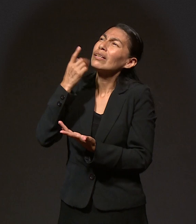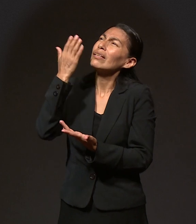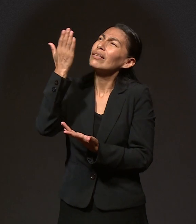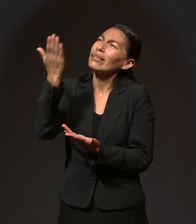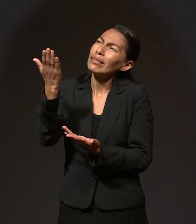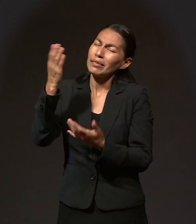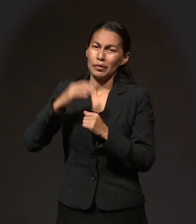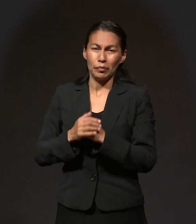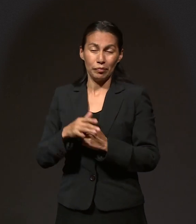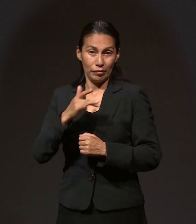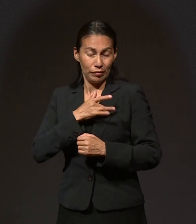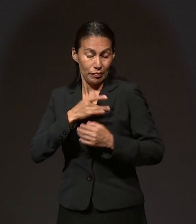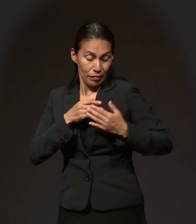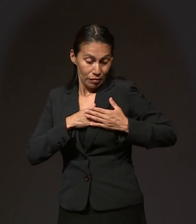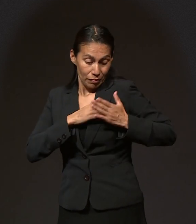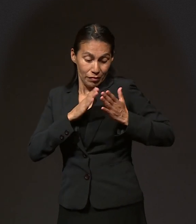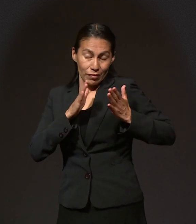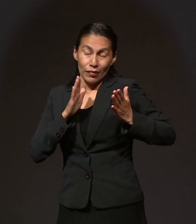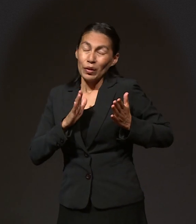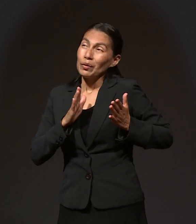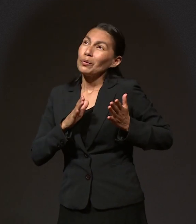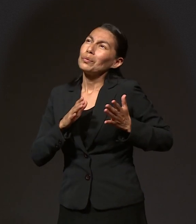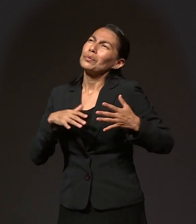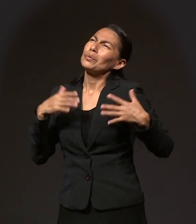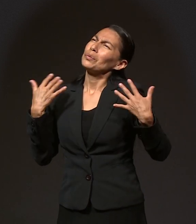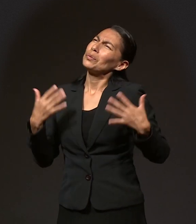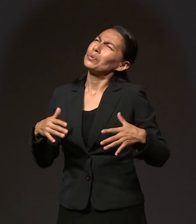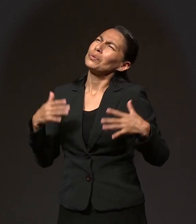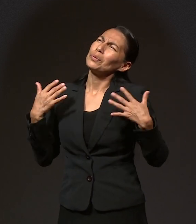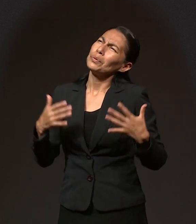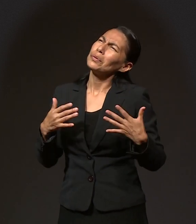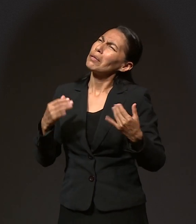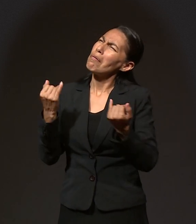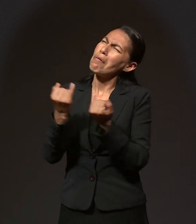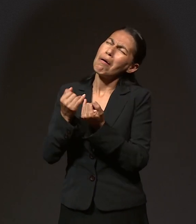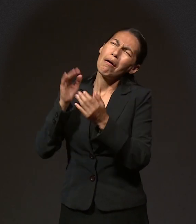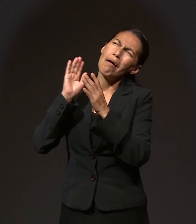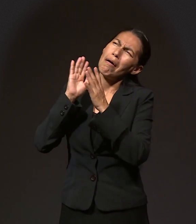admiras de Dios. Ábrele tu corazón a Dios.